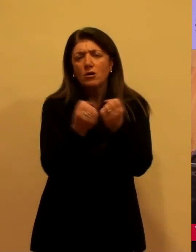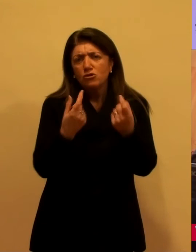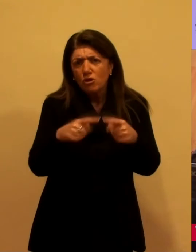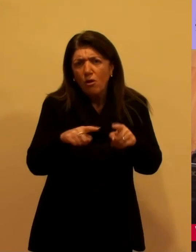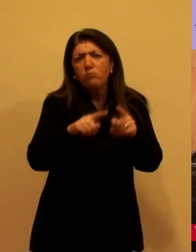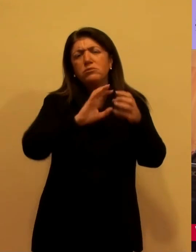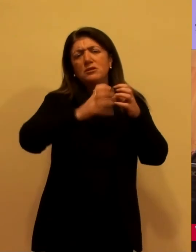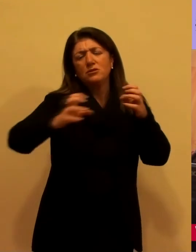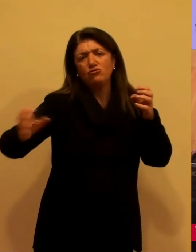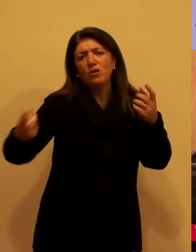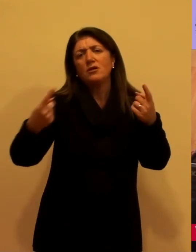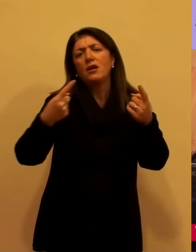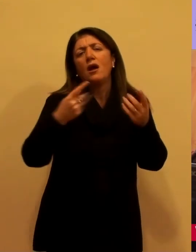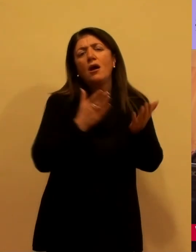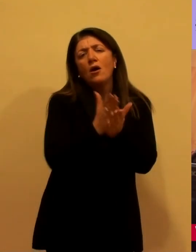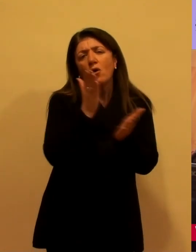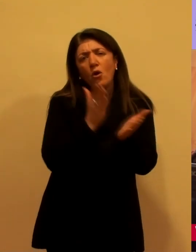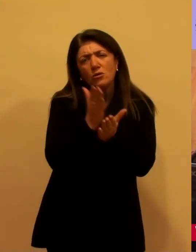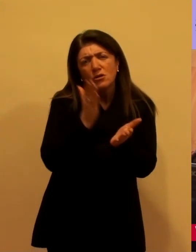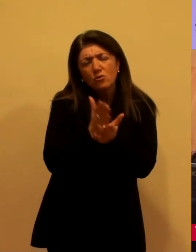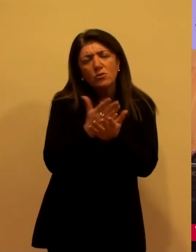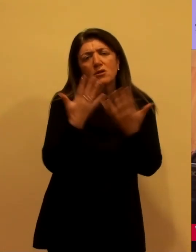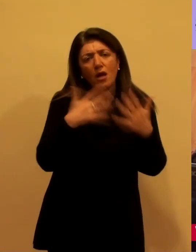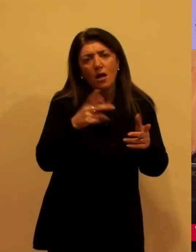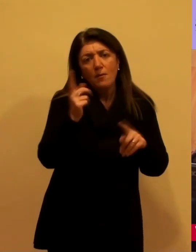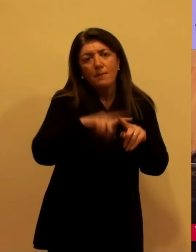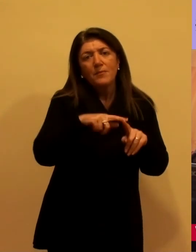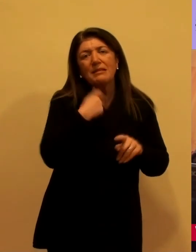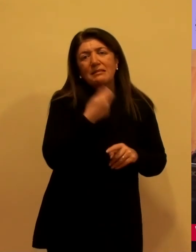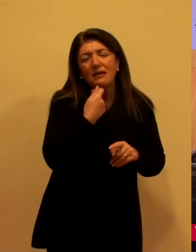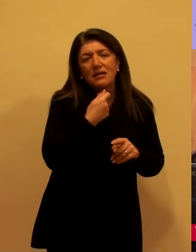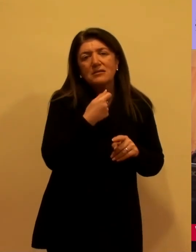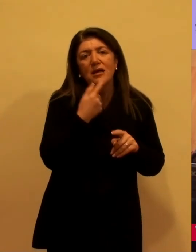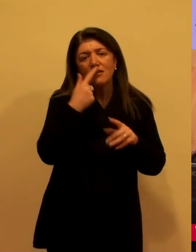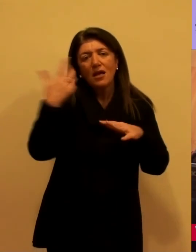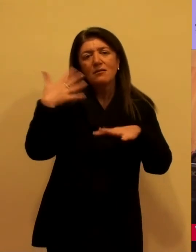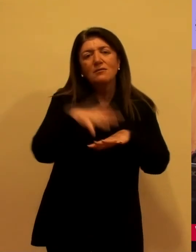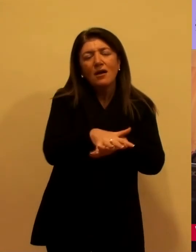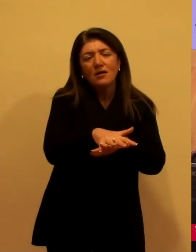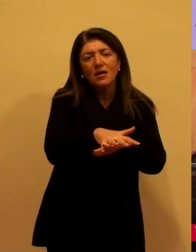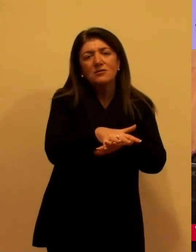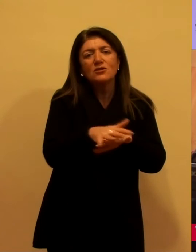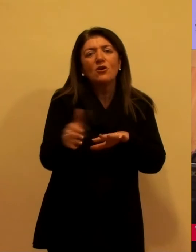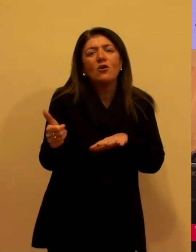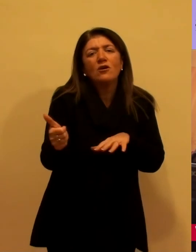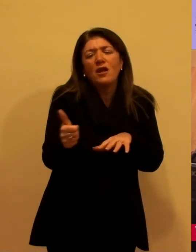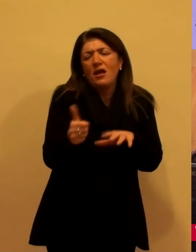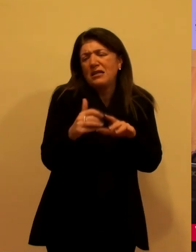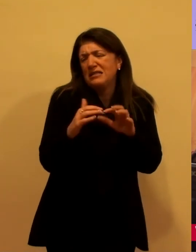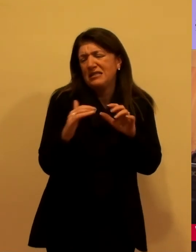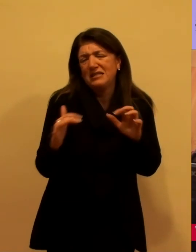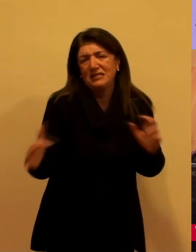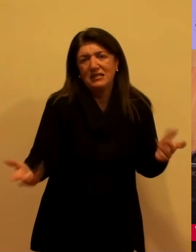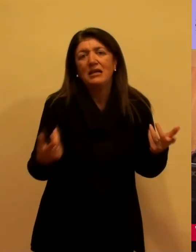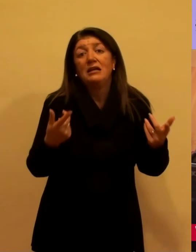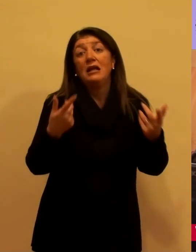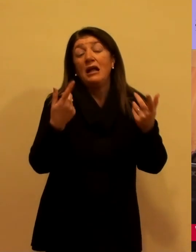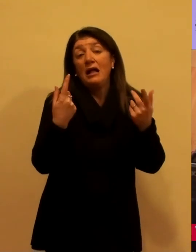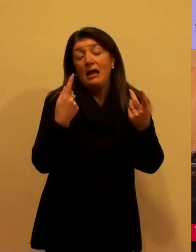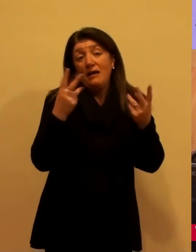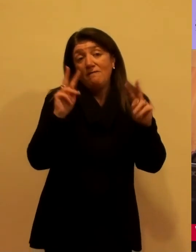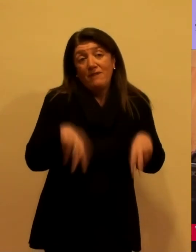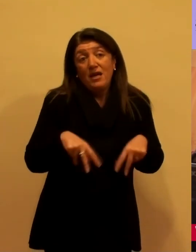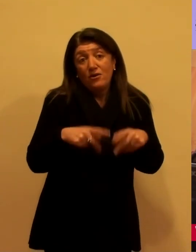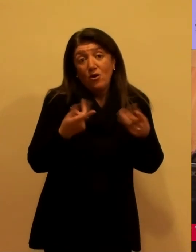diventata una continuità, ma è anche appunto interessante un'integrazione assoluta, non progetti, in questo caso non avrebbe senso ovviamente fare, certo,